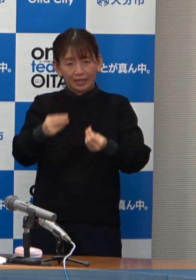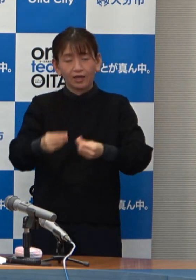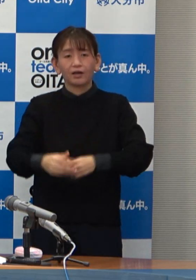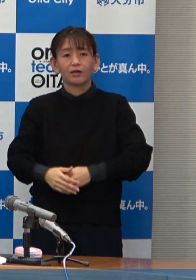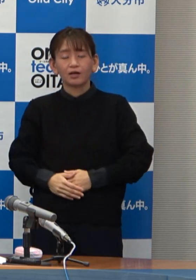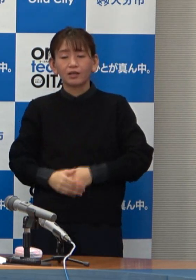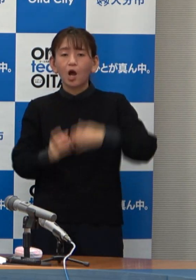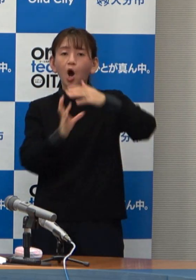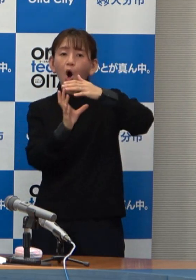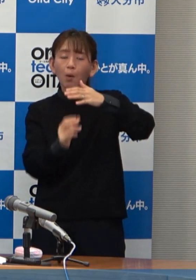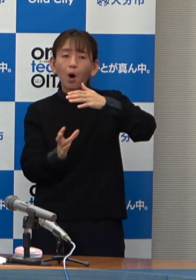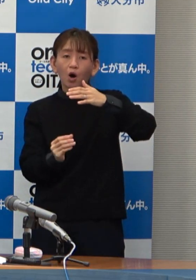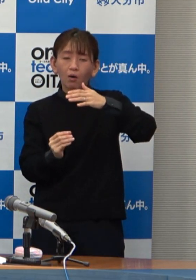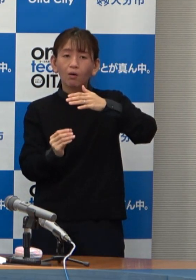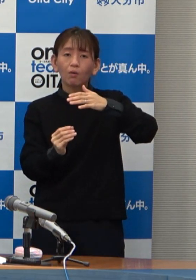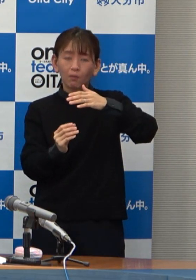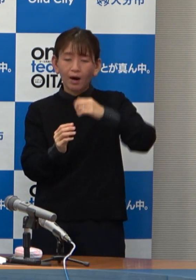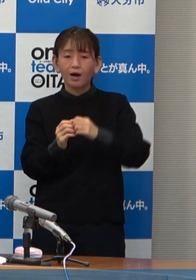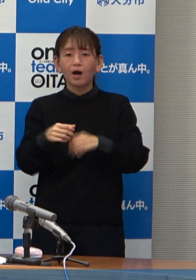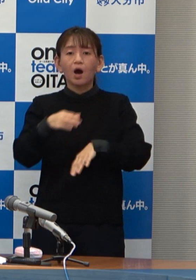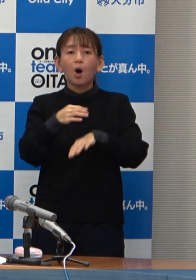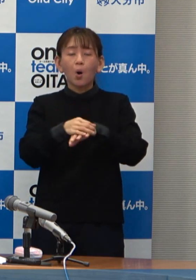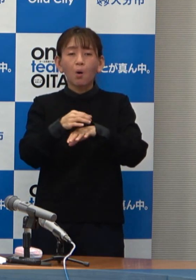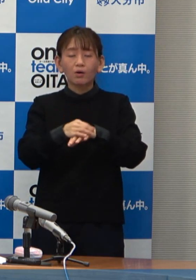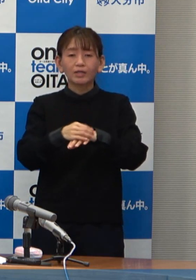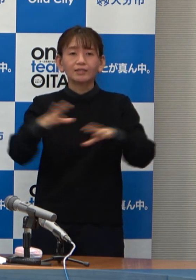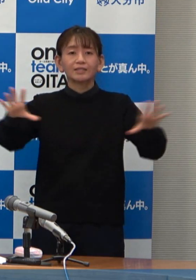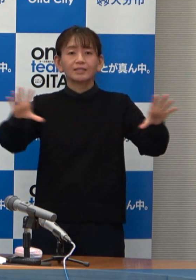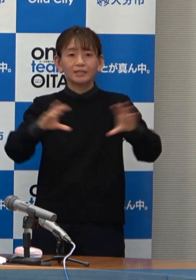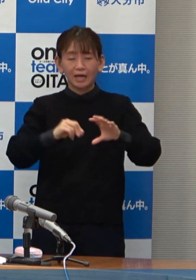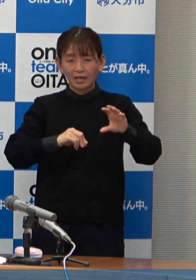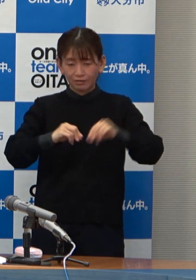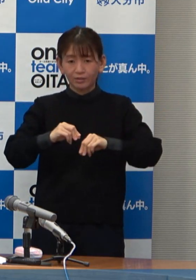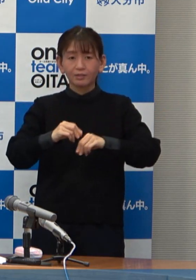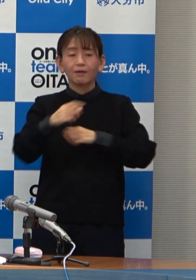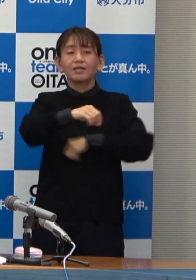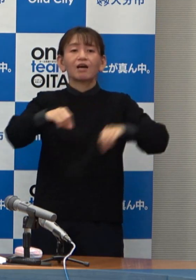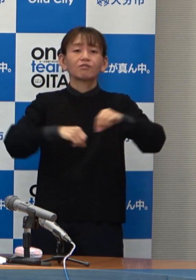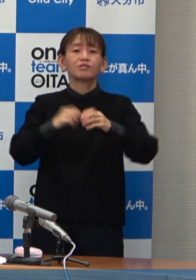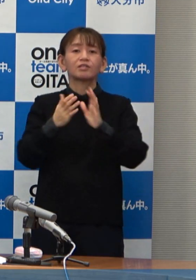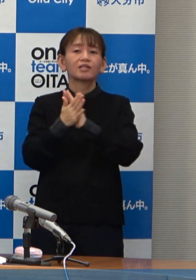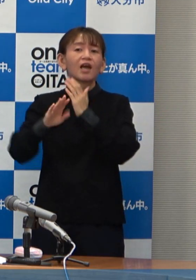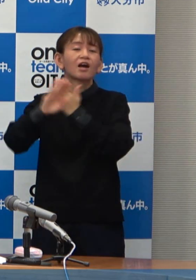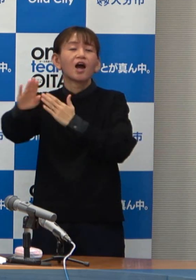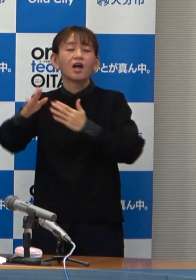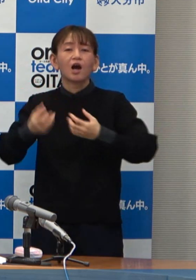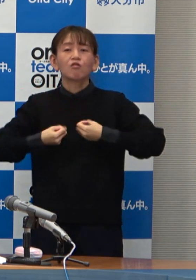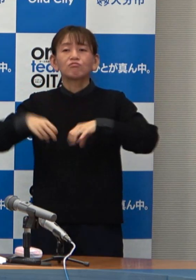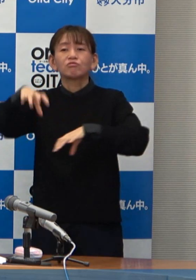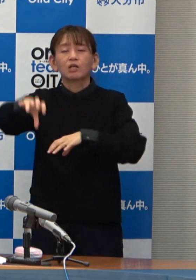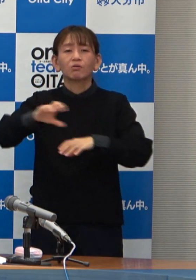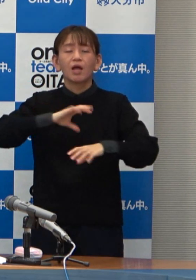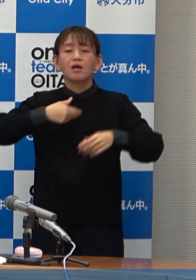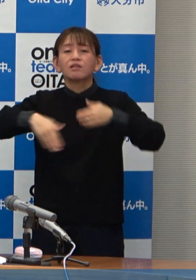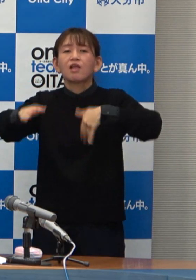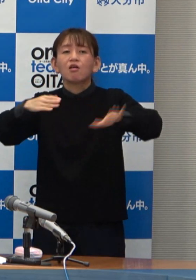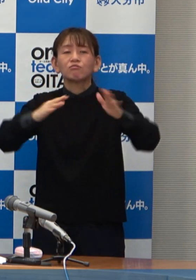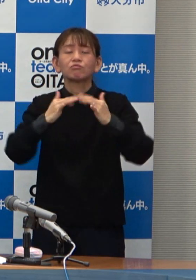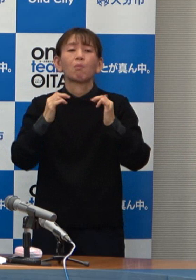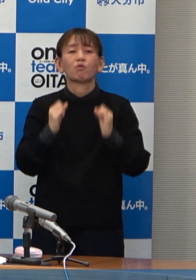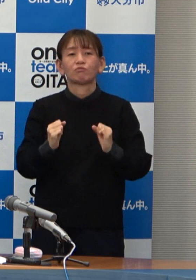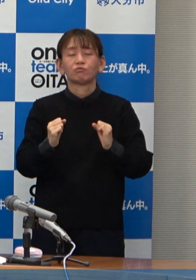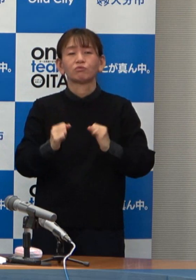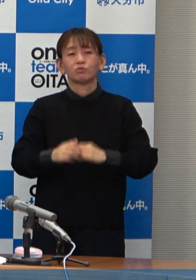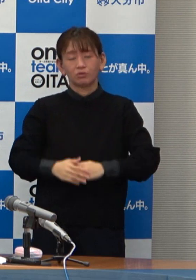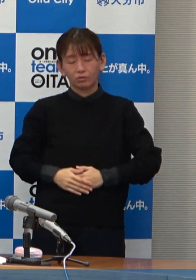ては帰ってくる人はそうだろうけど逆に規制していなくなる人もいるというな理由それから7月